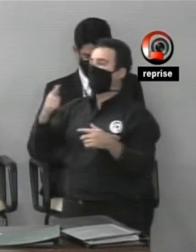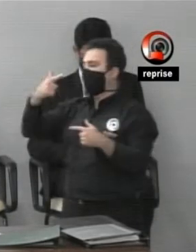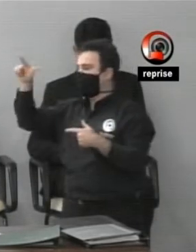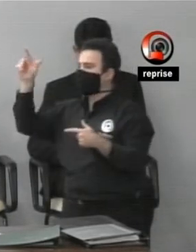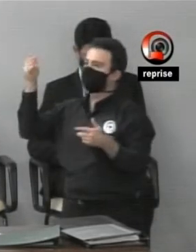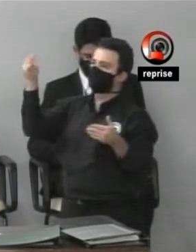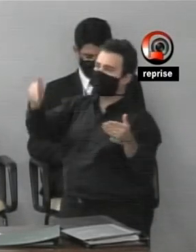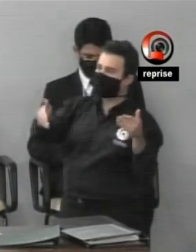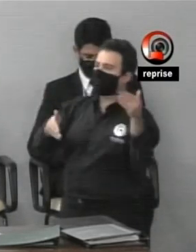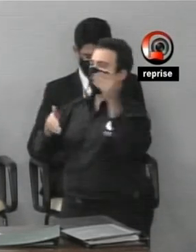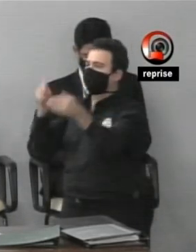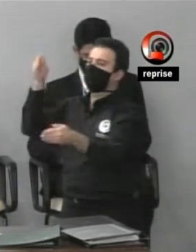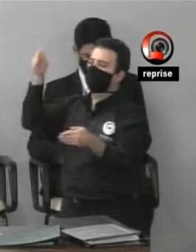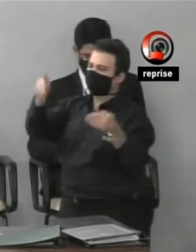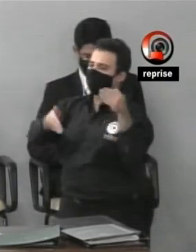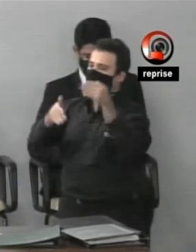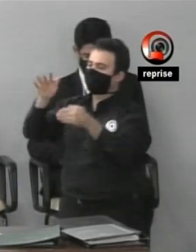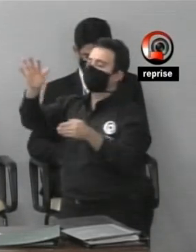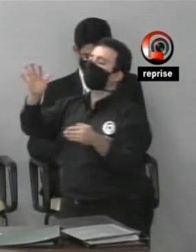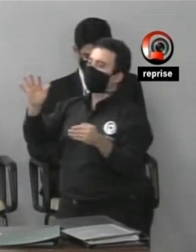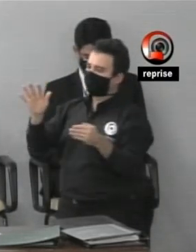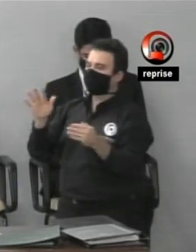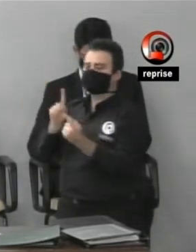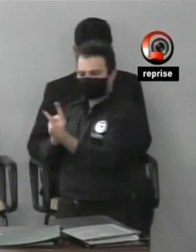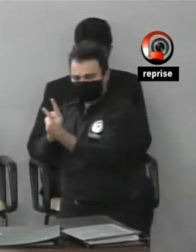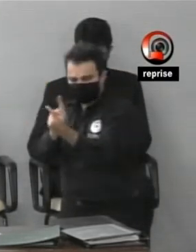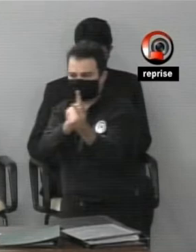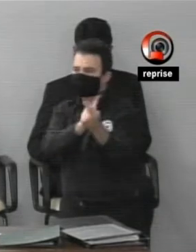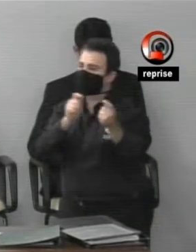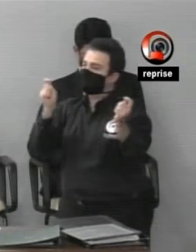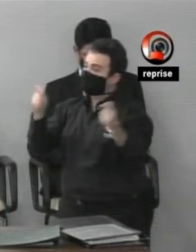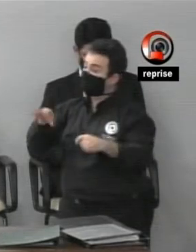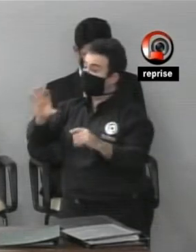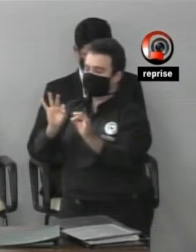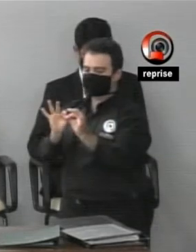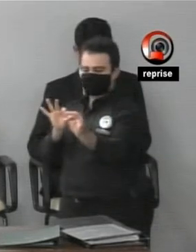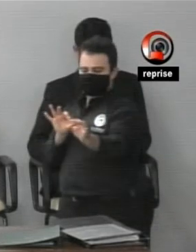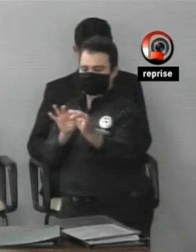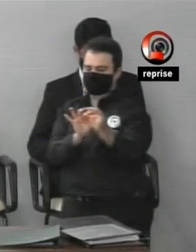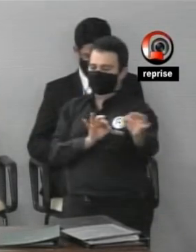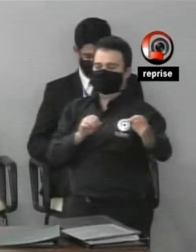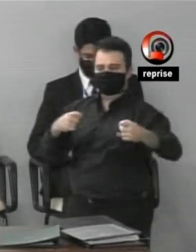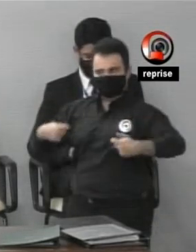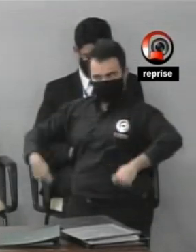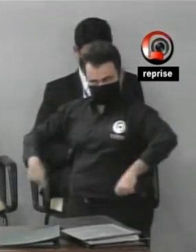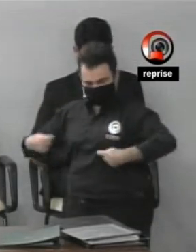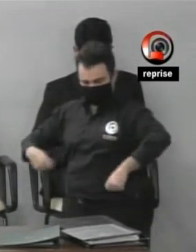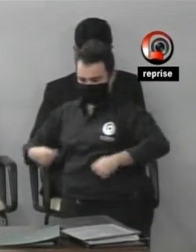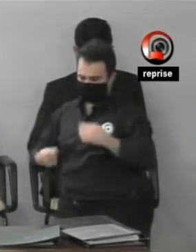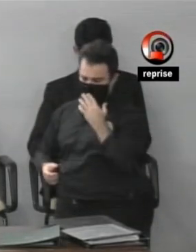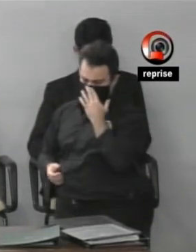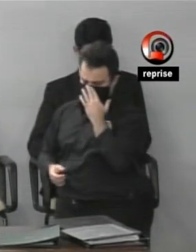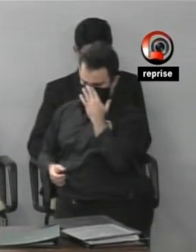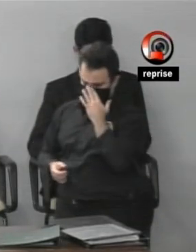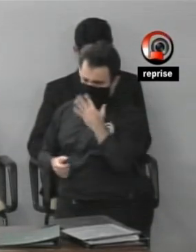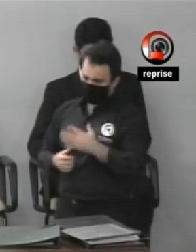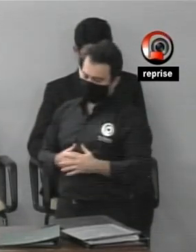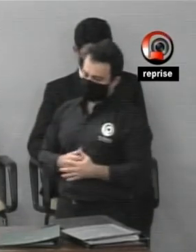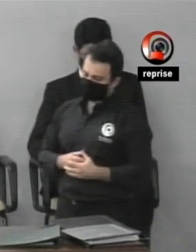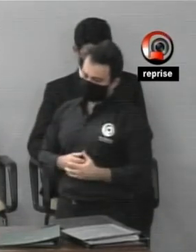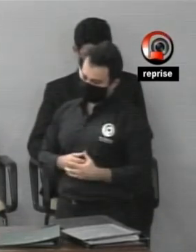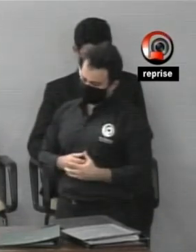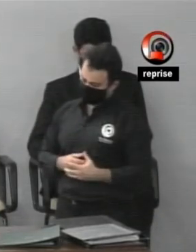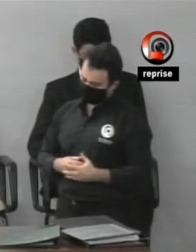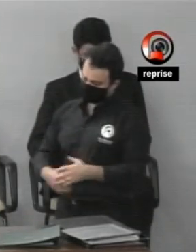o distanciamento de 1,5 m. E aí, então, eu gostaria de fazer alguns apontamentos